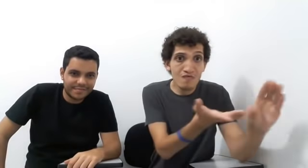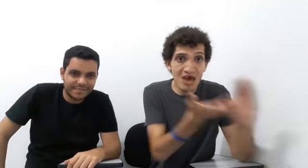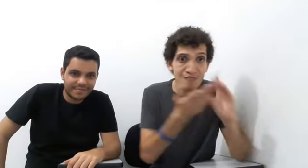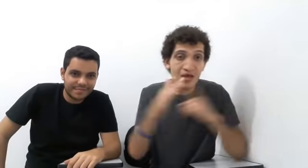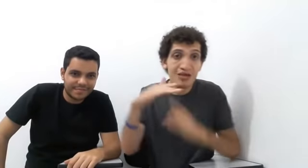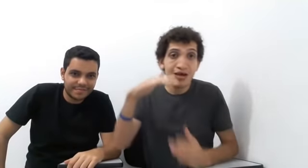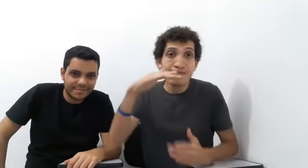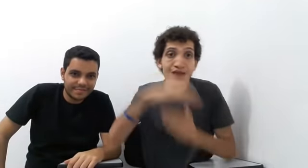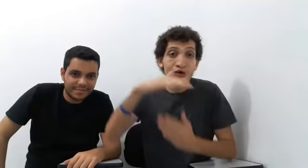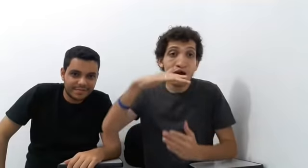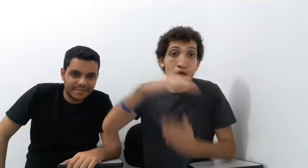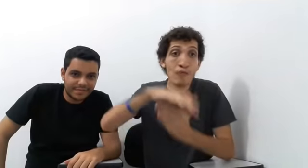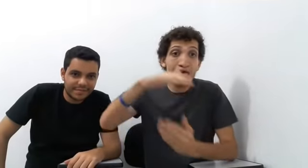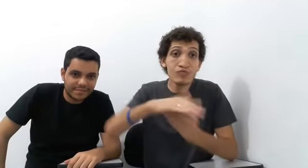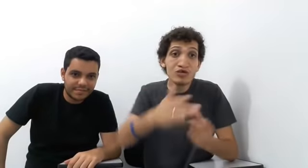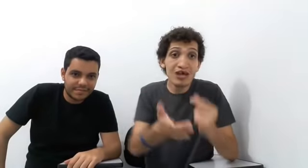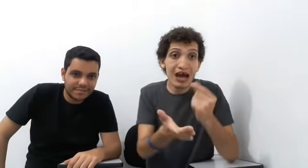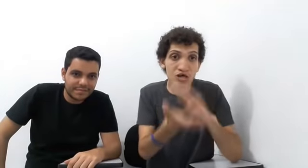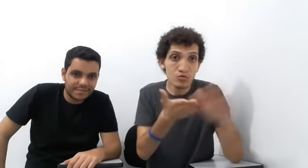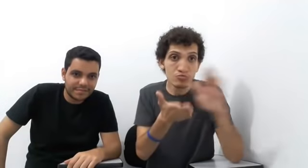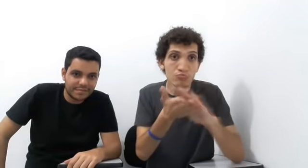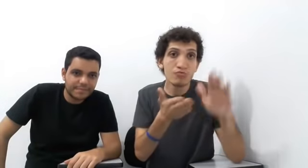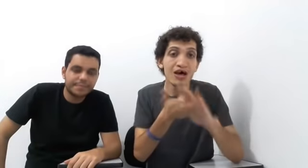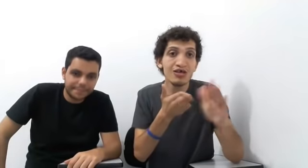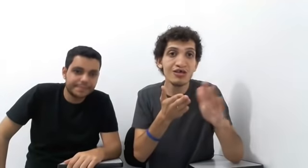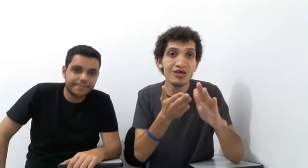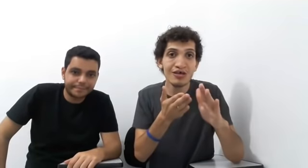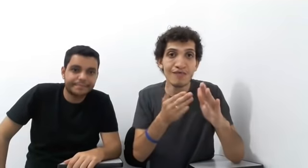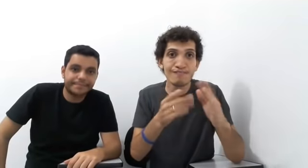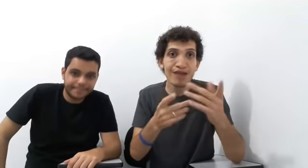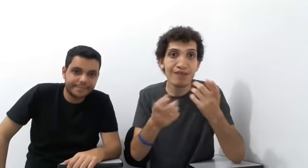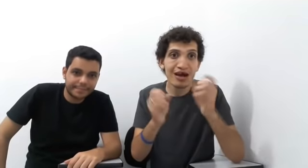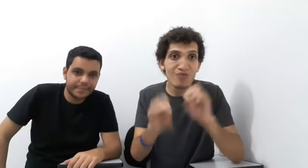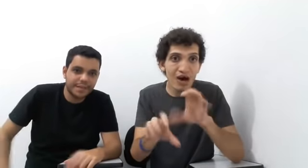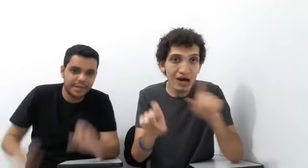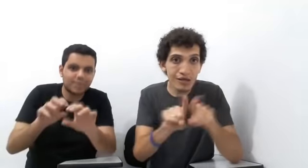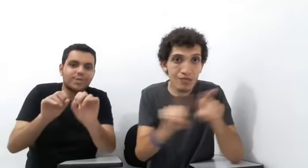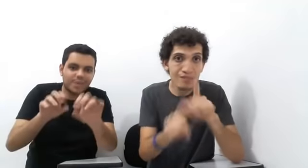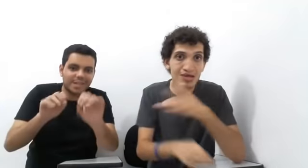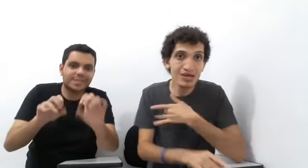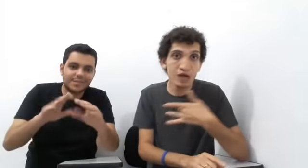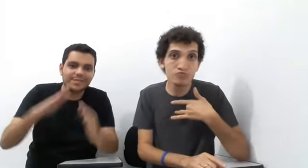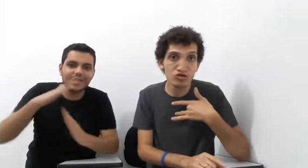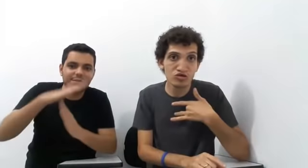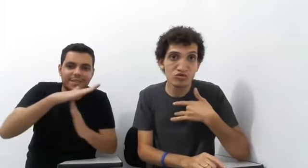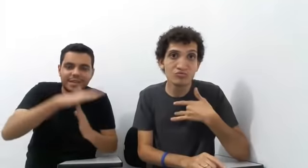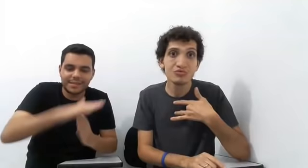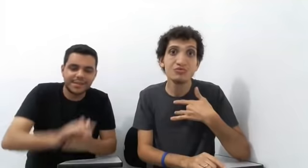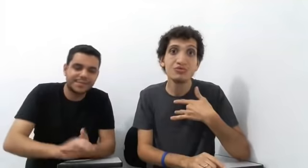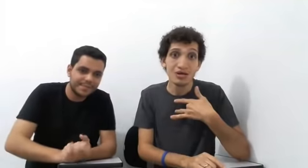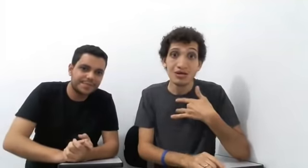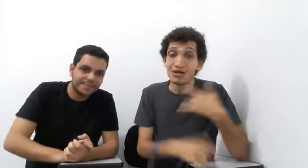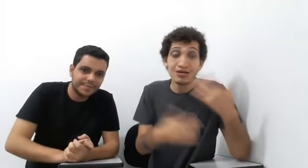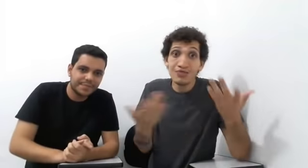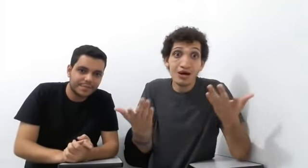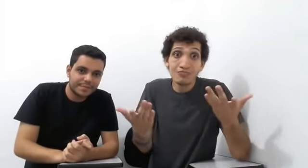verba, tem a hora técnica de gasto, né? E para educação também saúde. Então,